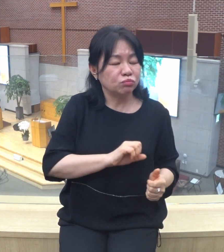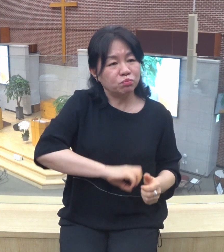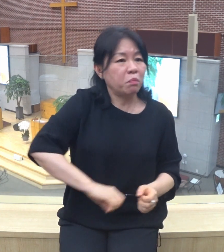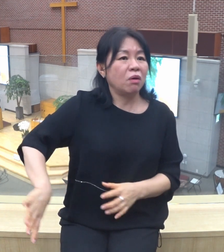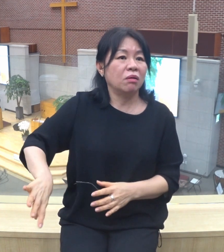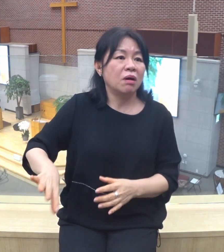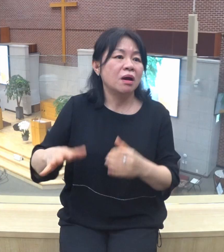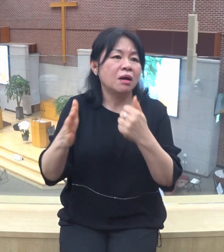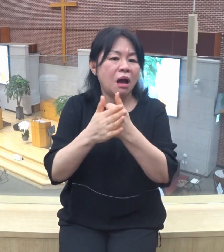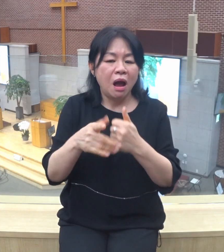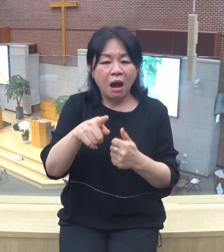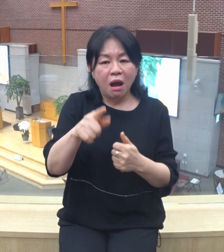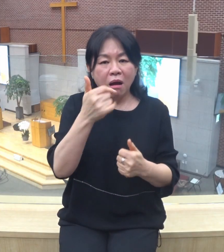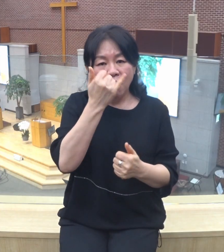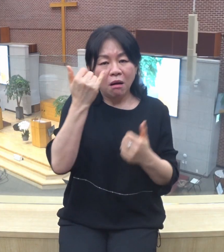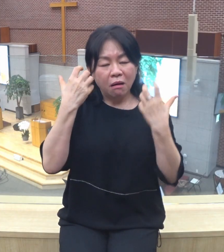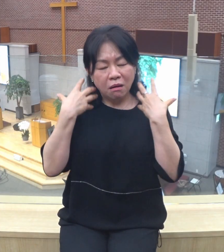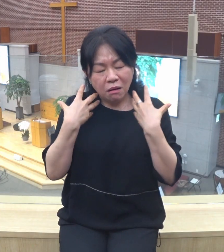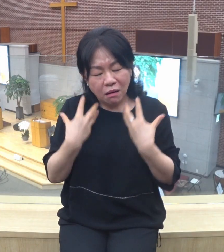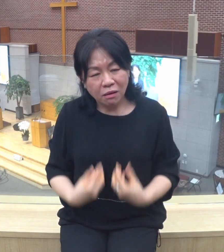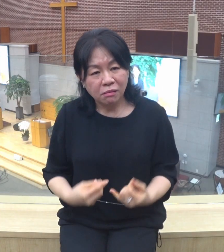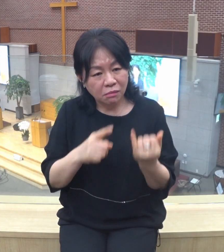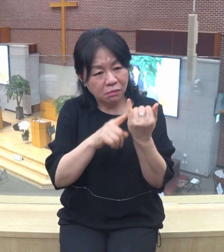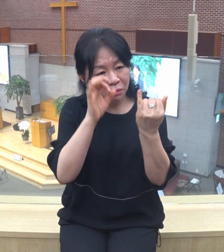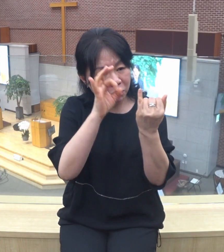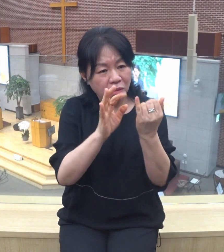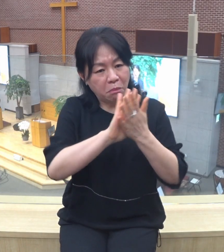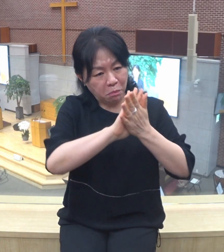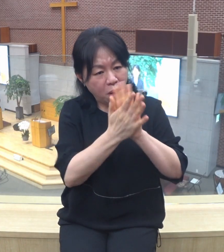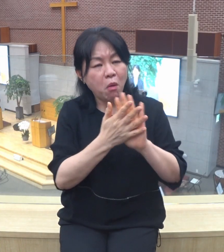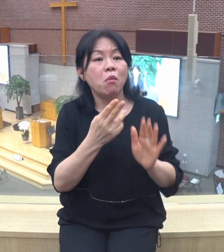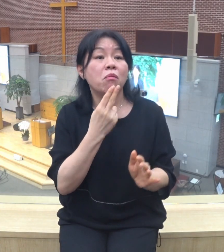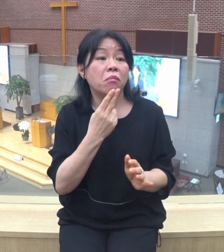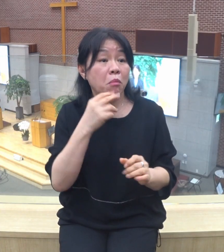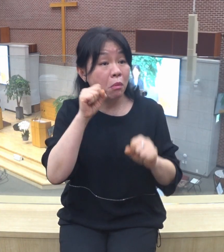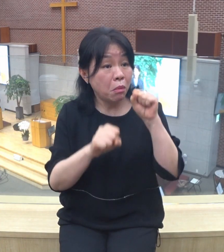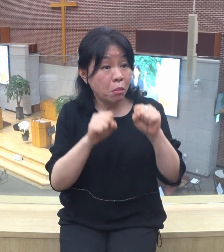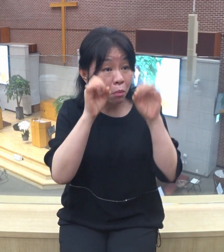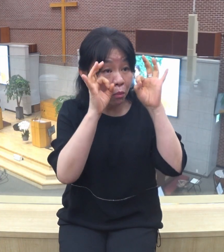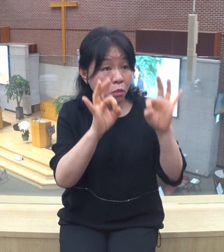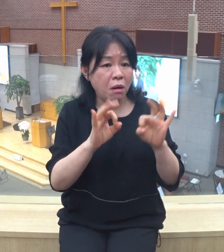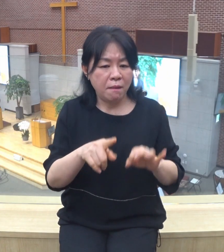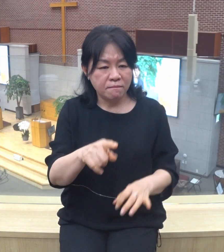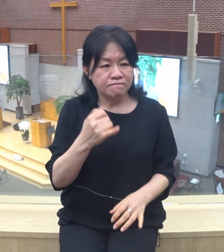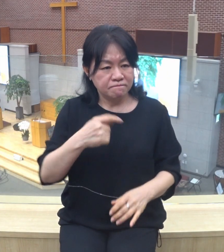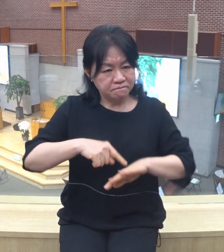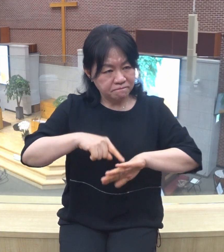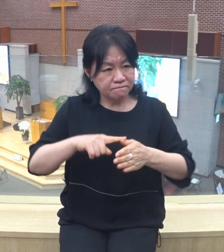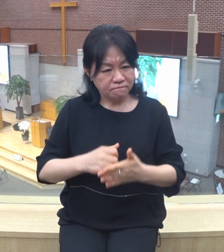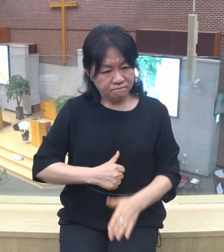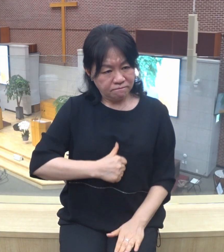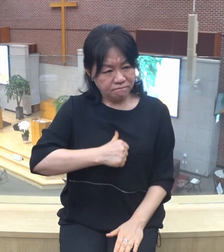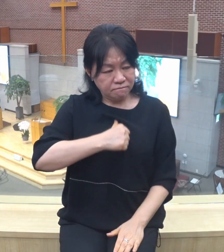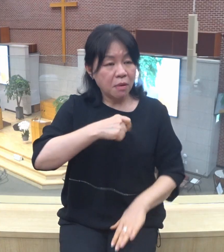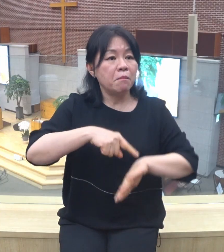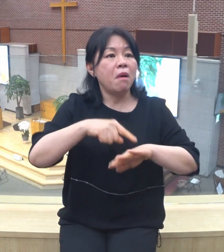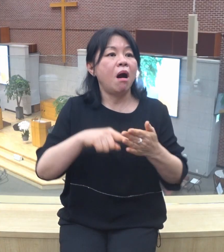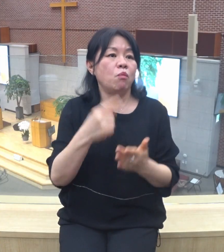그야말로 참담한 마음이 들었습니다. 그 변하지 않은 태도에 저도 마음의 분노가 차오르기